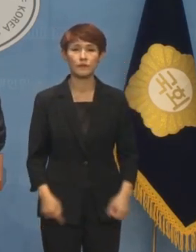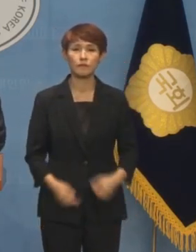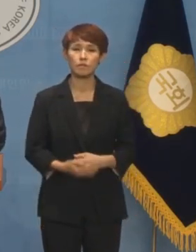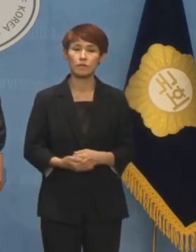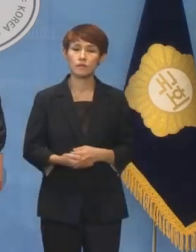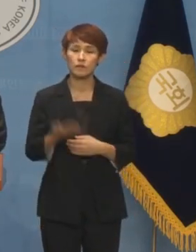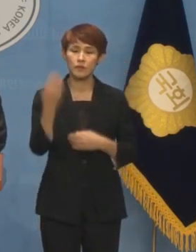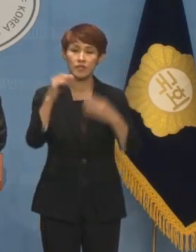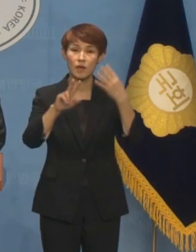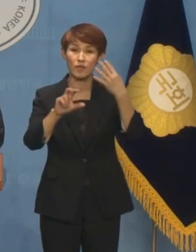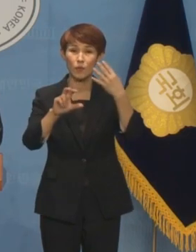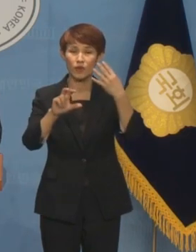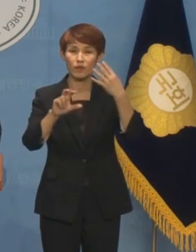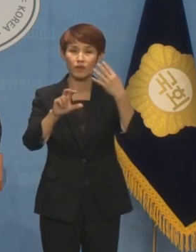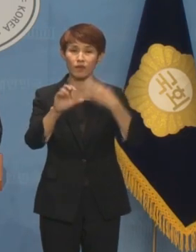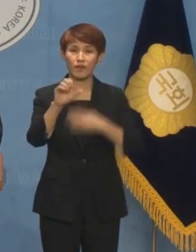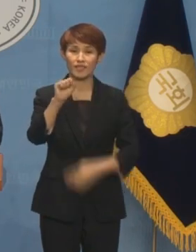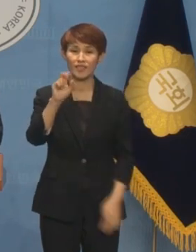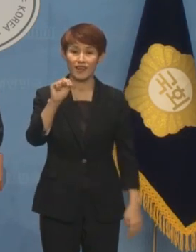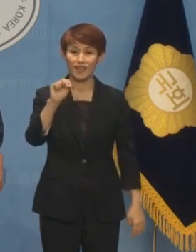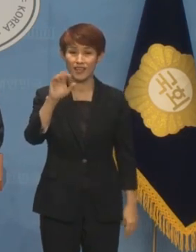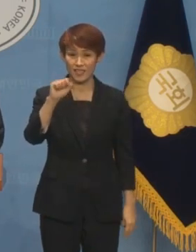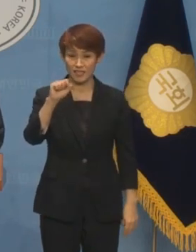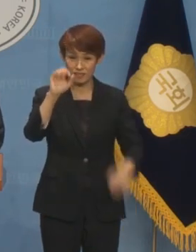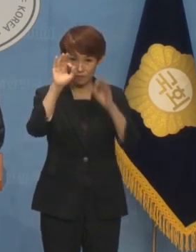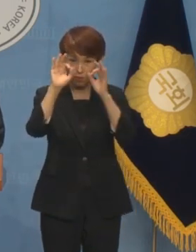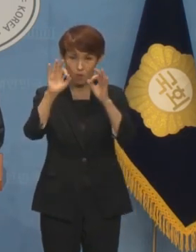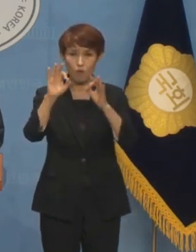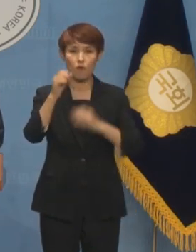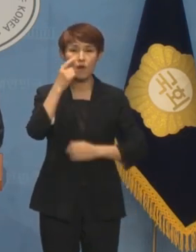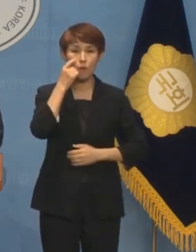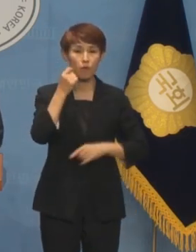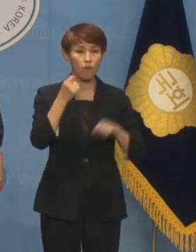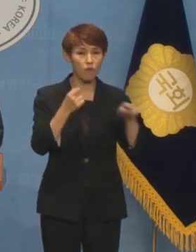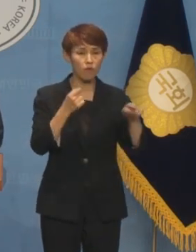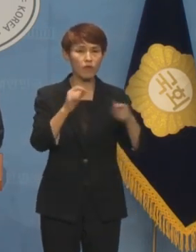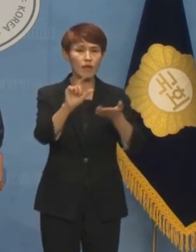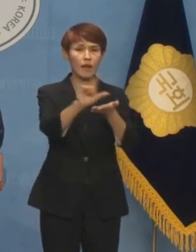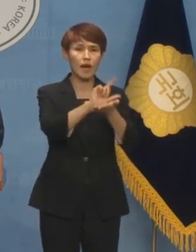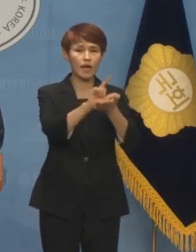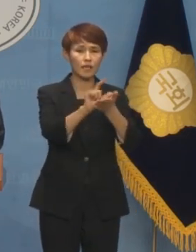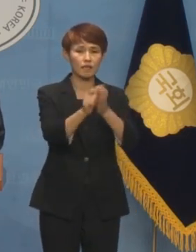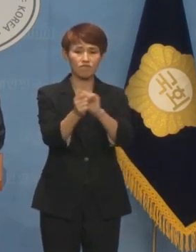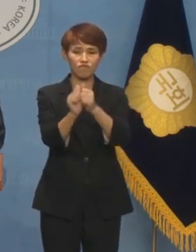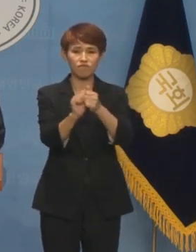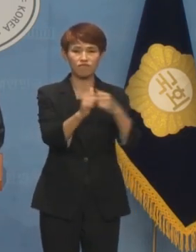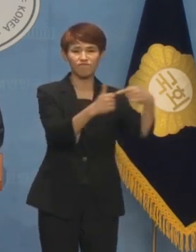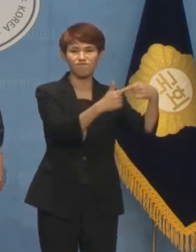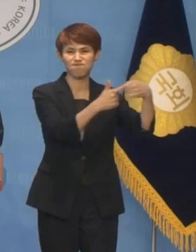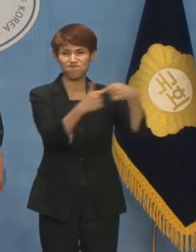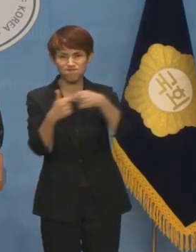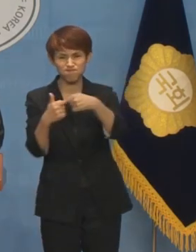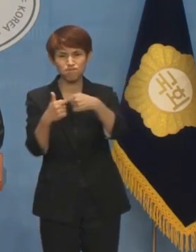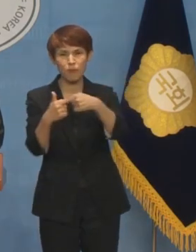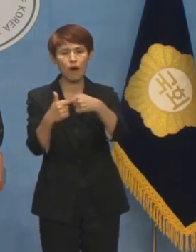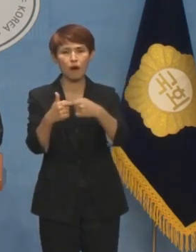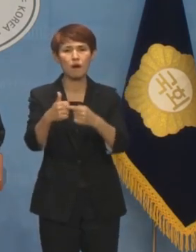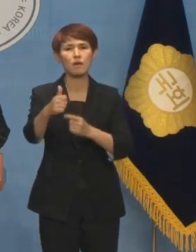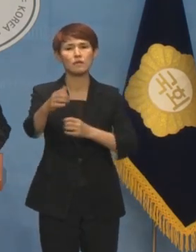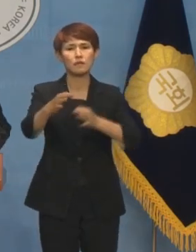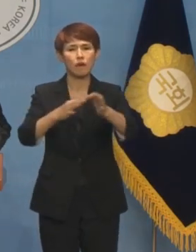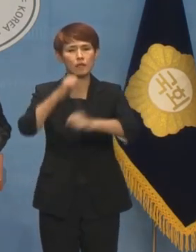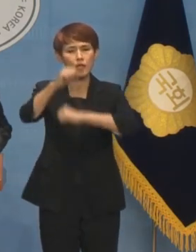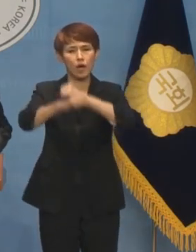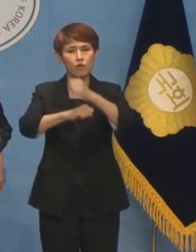25일 SNS를 통해 이번 일본 정부의 부당한 라인 지분 매각 압박은 시장 경제와